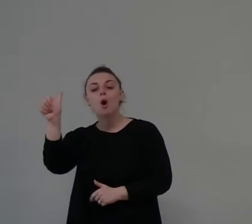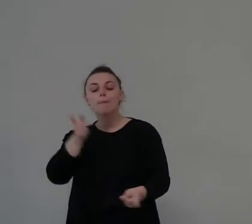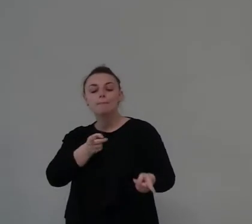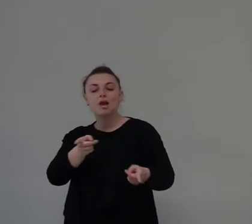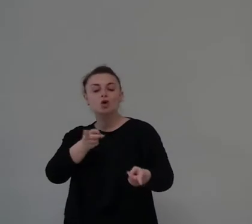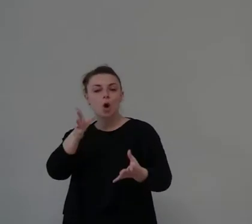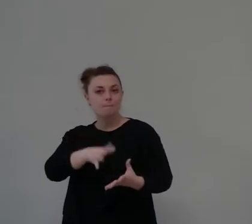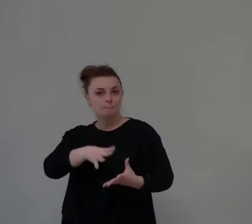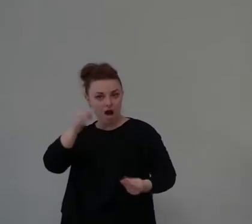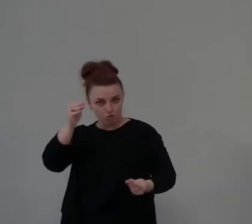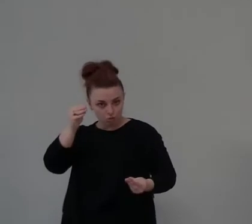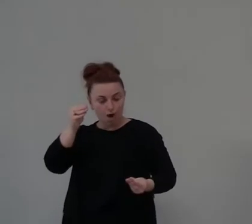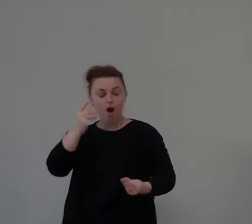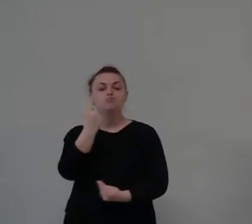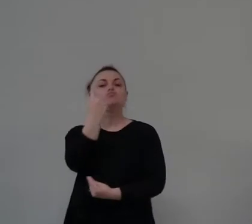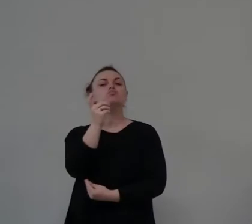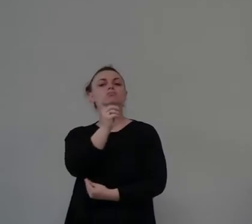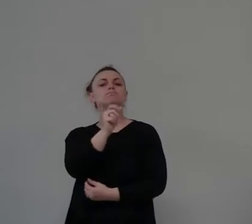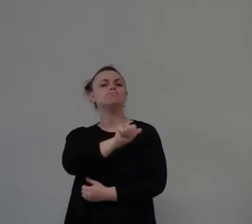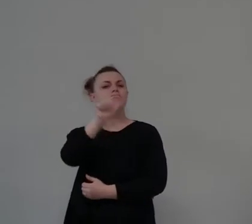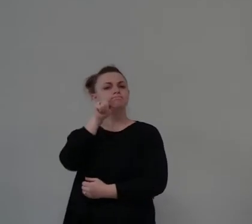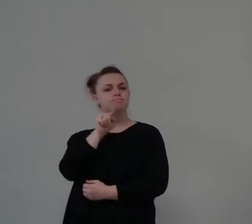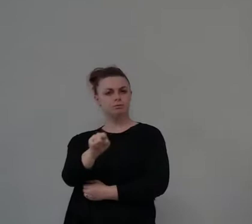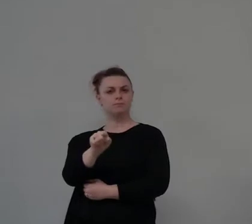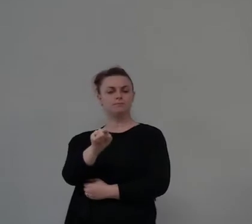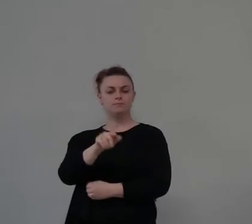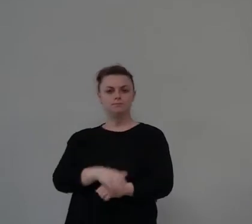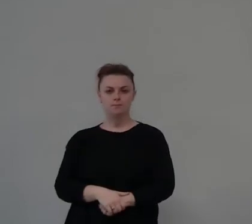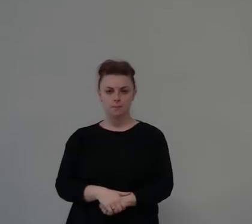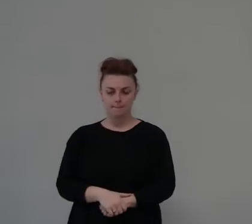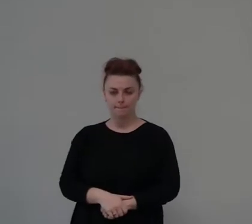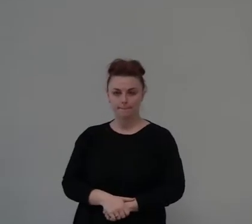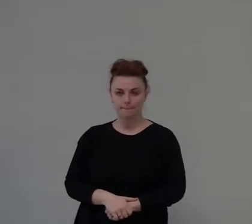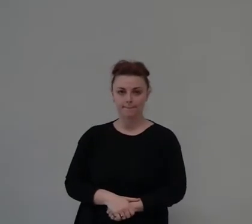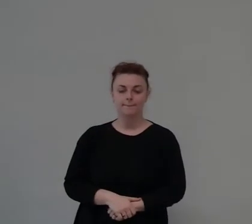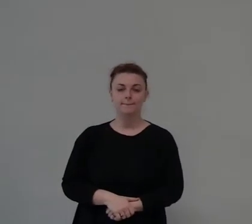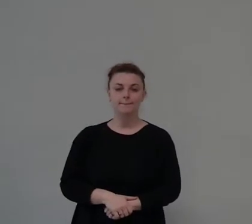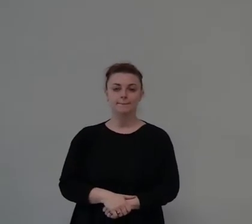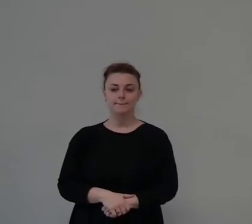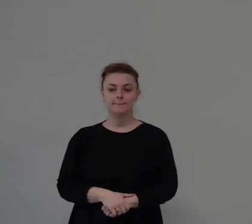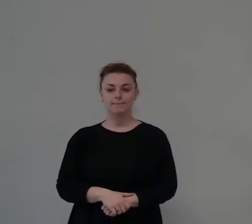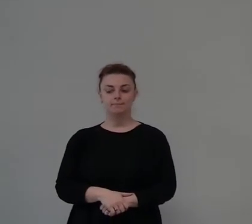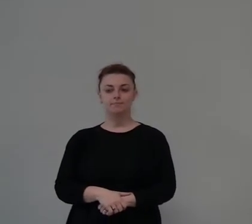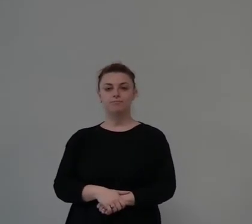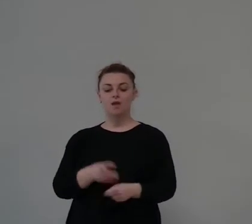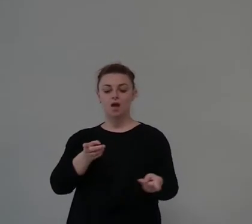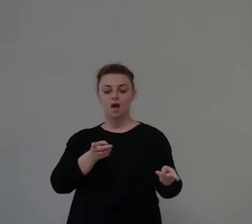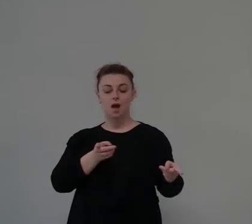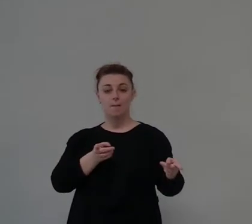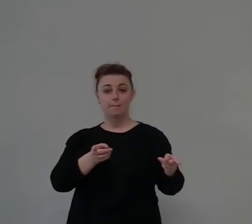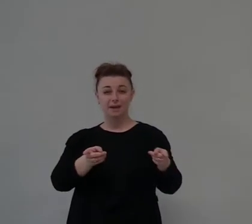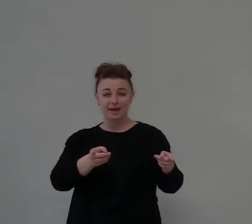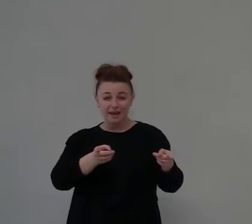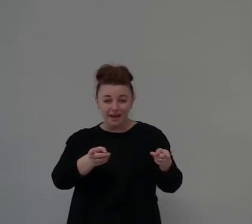la Pasqua. C'era un solo giorno che veniva utilizzato per il battesimo. Era un periodo